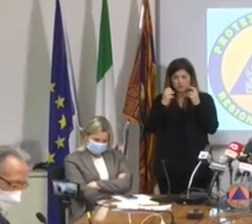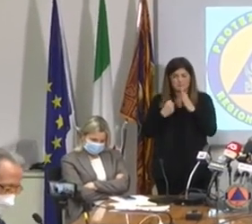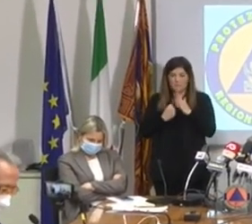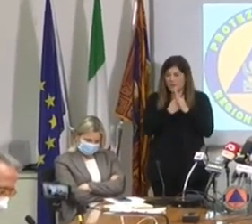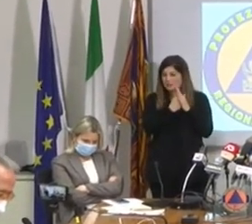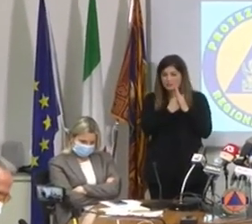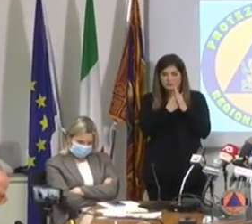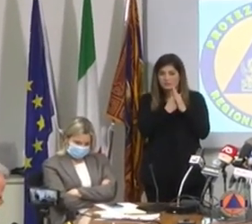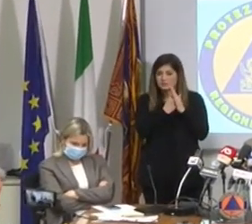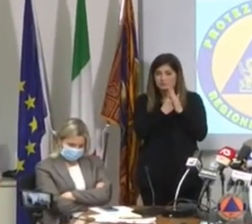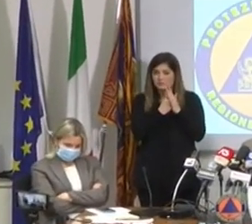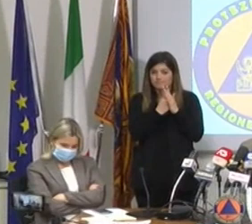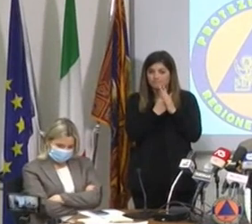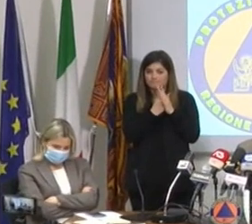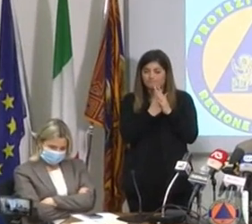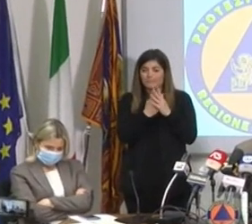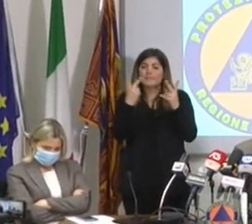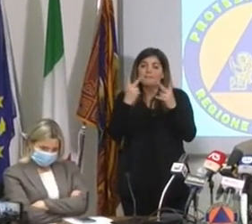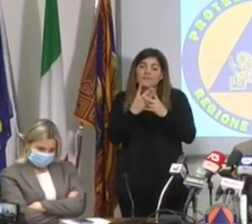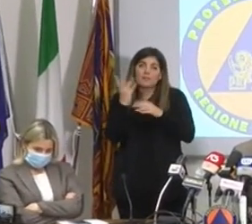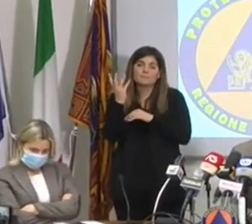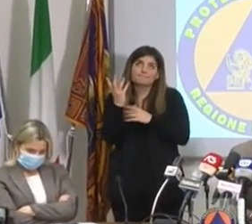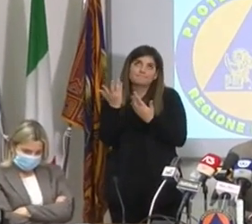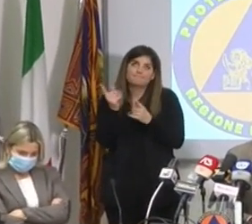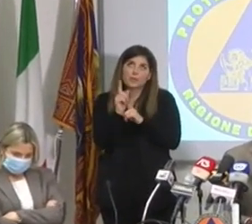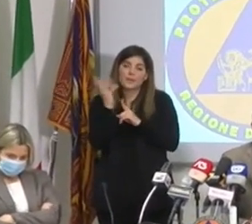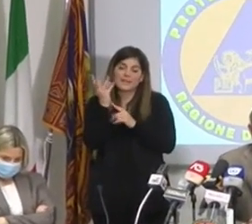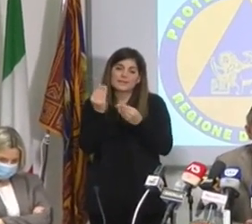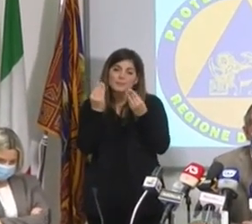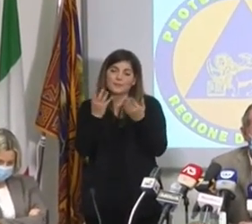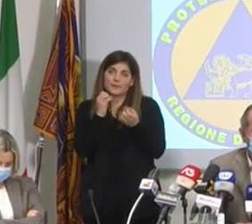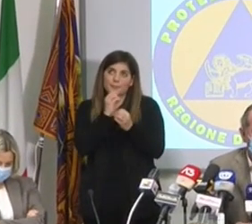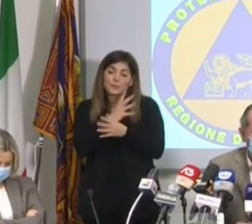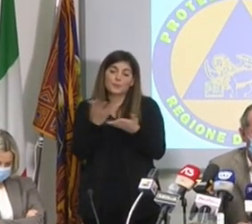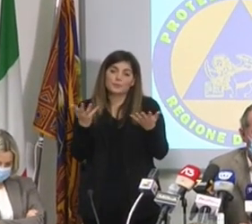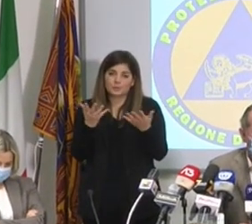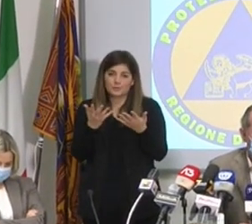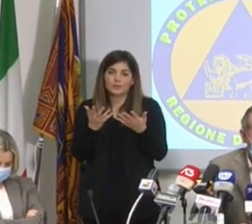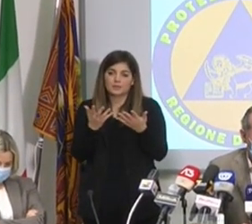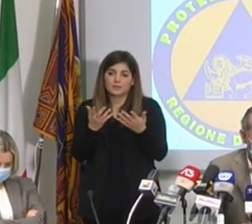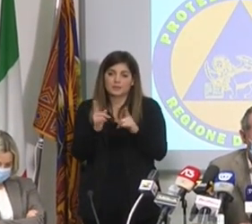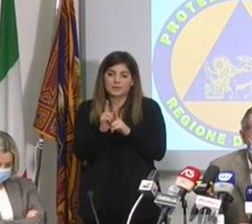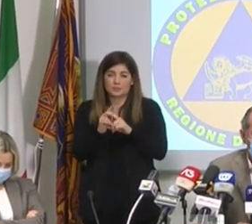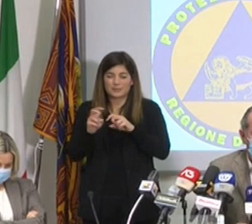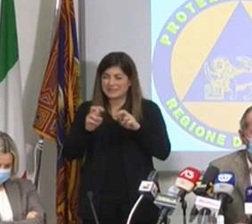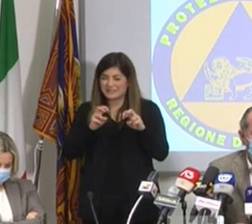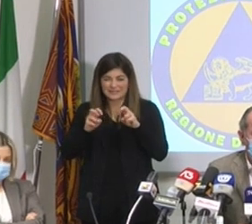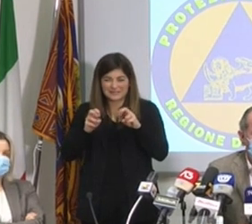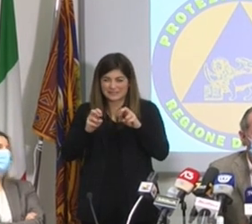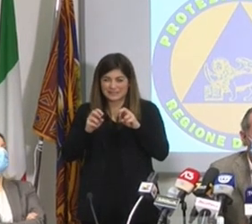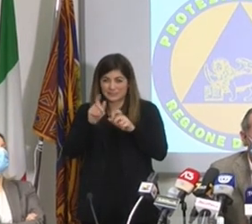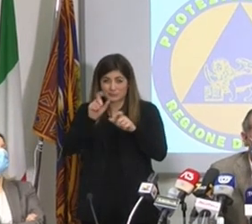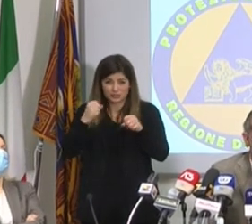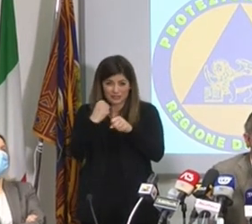sera... è un brutto esempio da fare perché la pressione sanitaria e quello che stanno vivendo i nostri sanitari è una roba estrema. Però lo